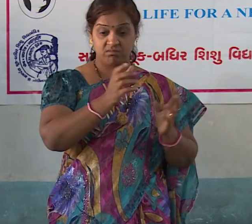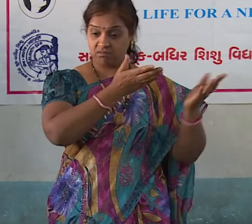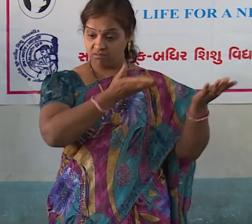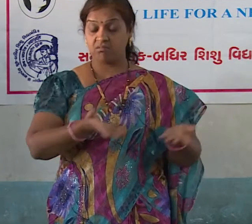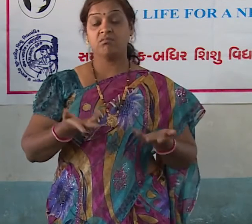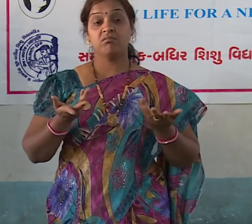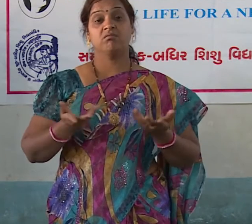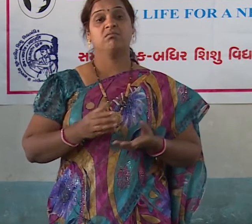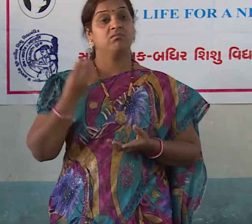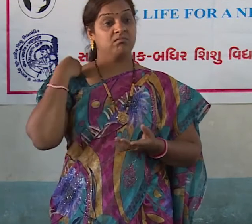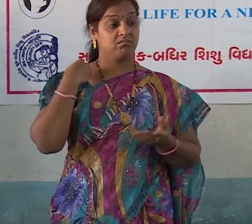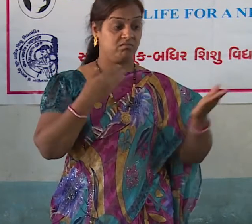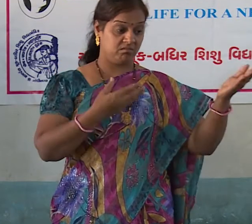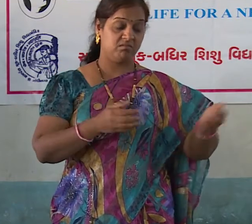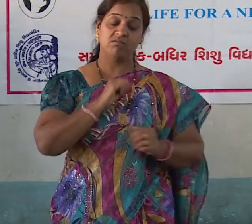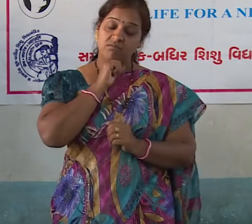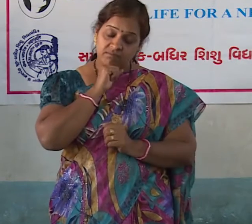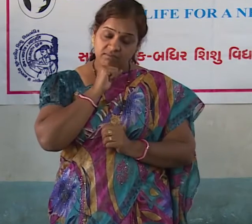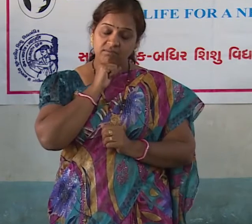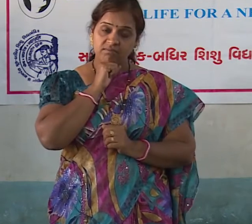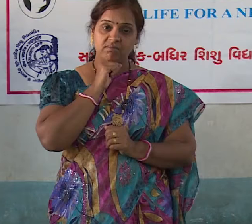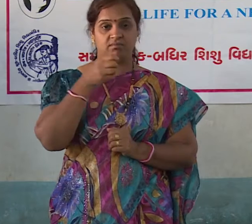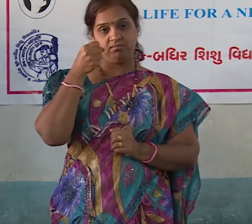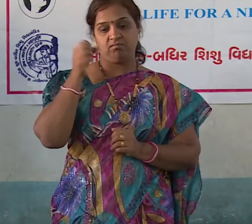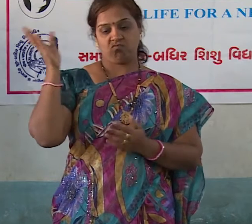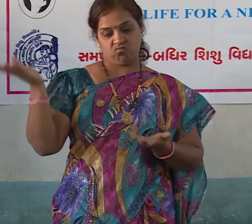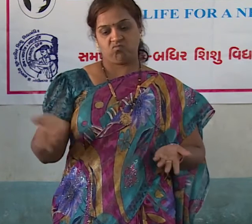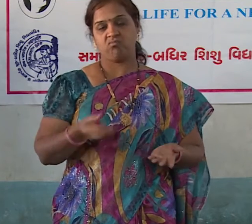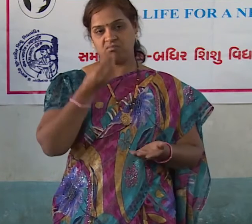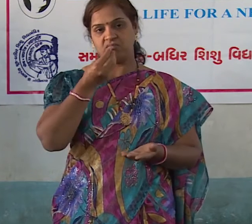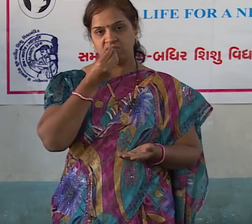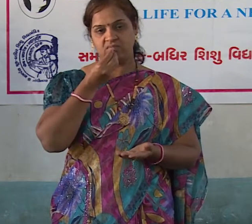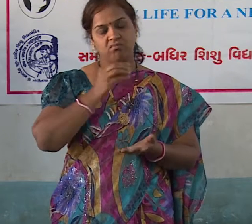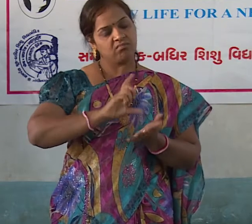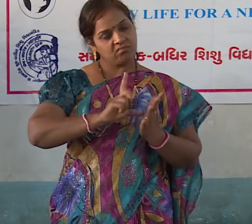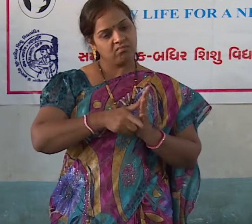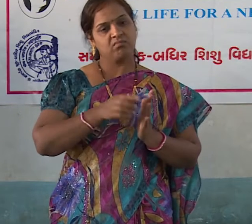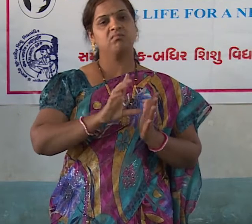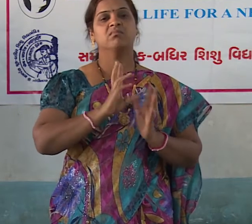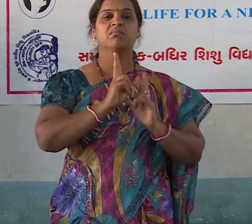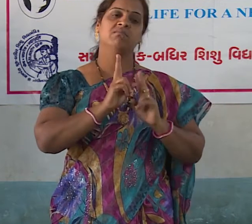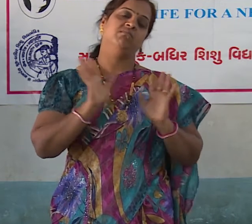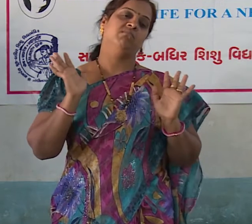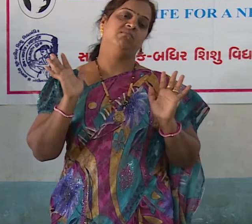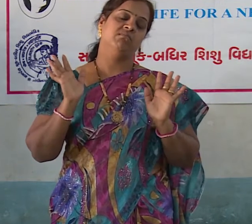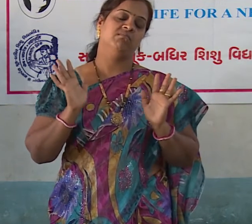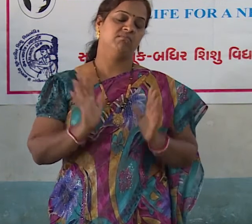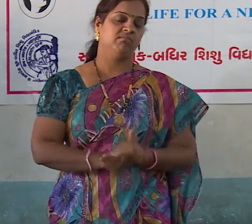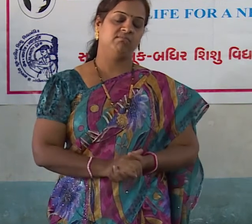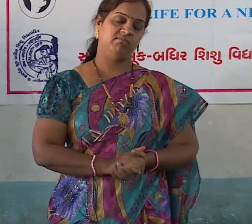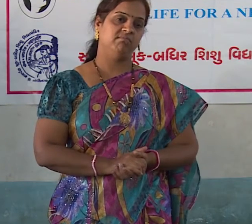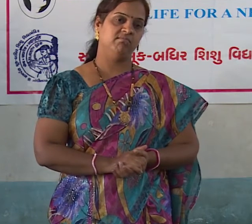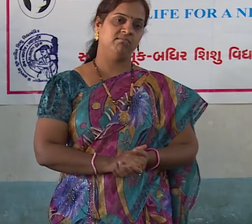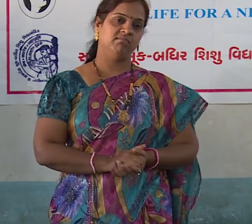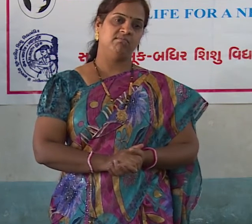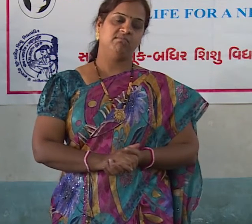मिलना है। कहता है ये विजिटर रूम में बैठिए आप, साहब अभी खाना खा रहे हैं, वो डाइनिंग रूम में है,